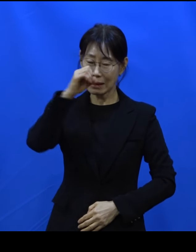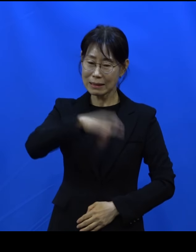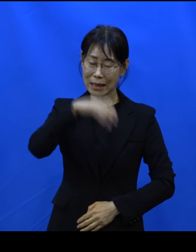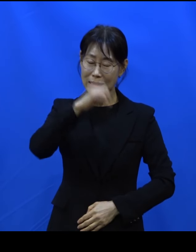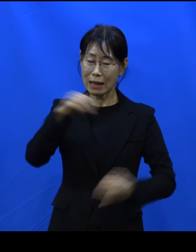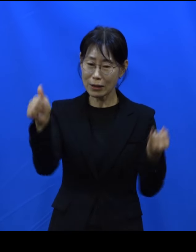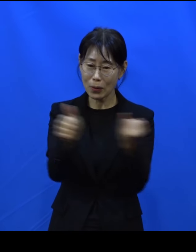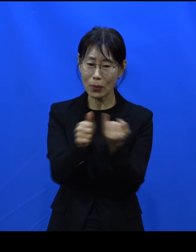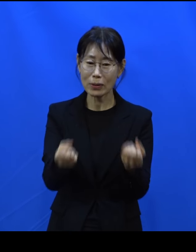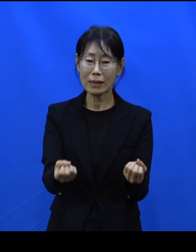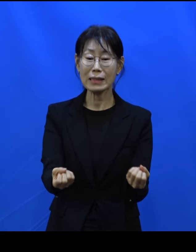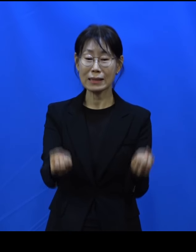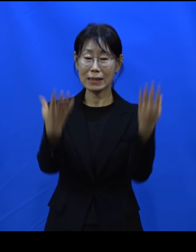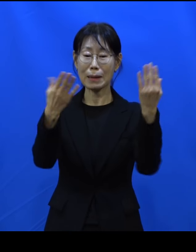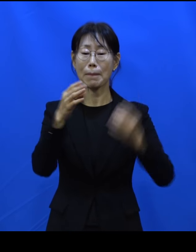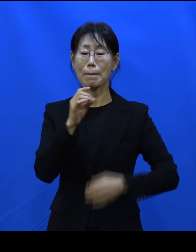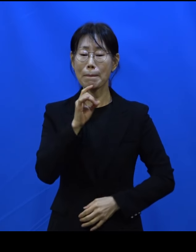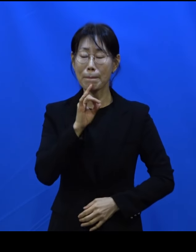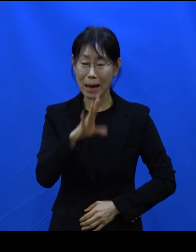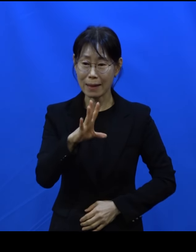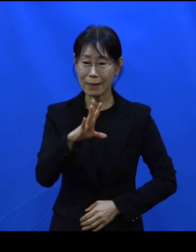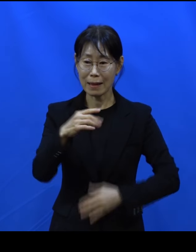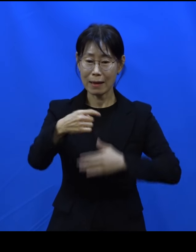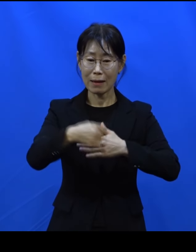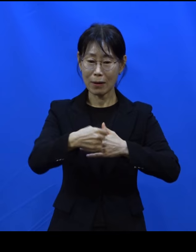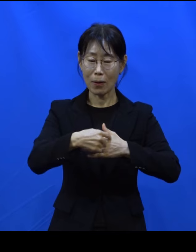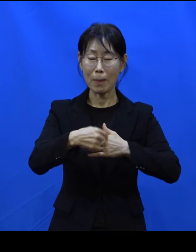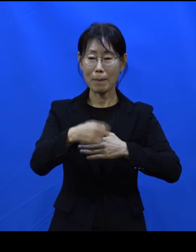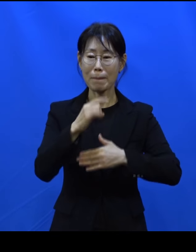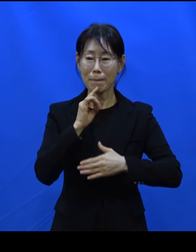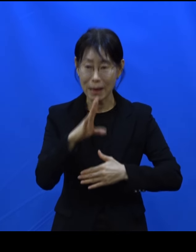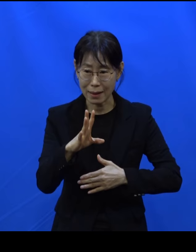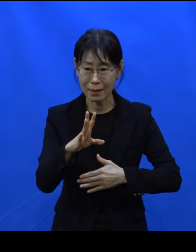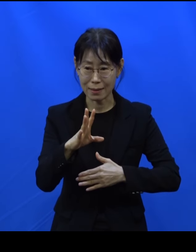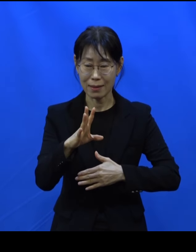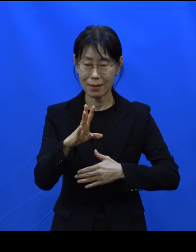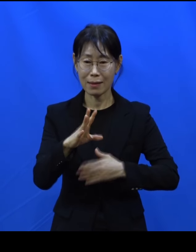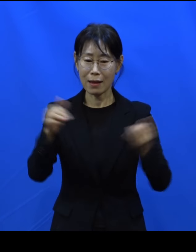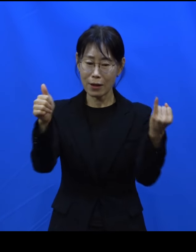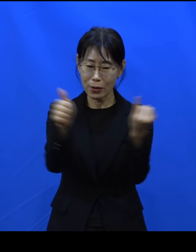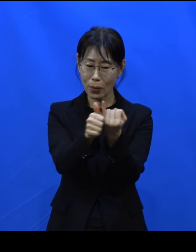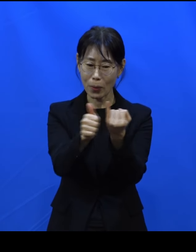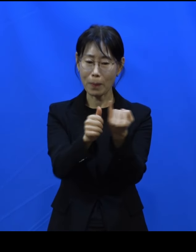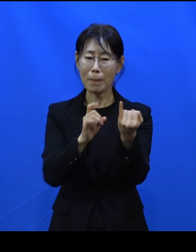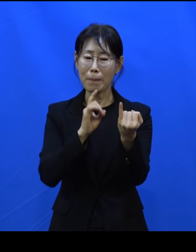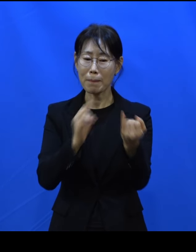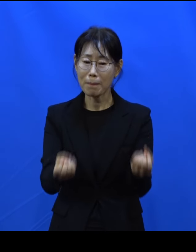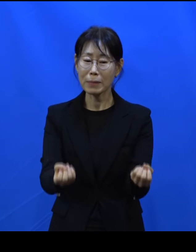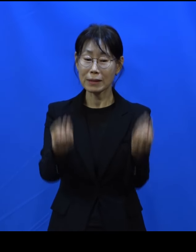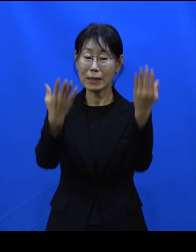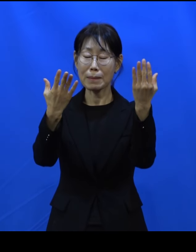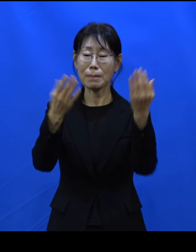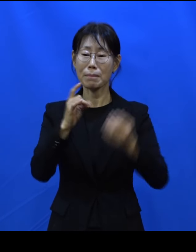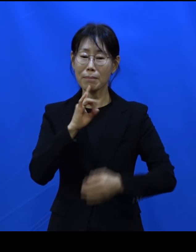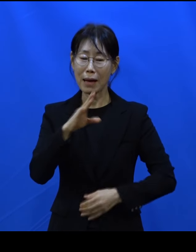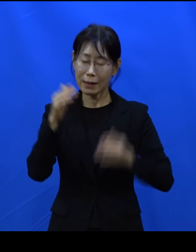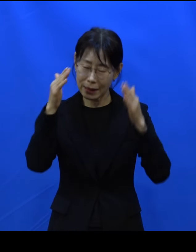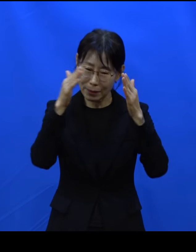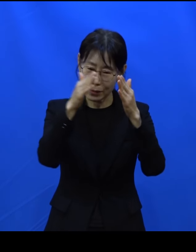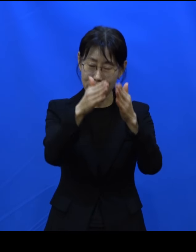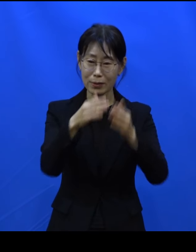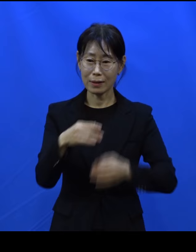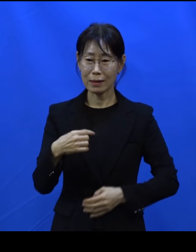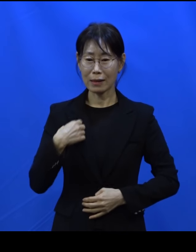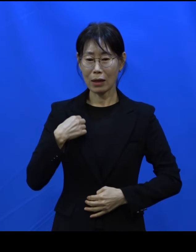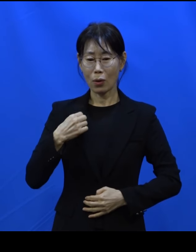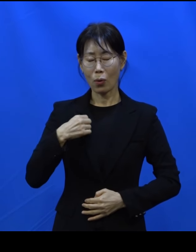이제 거기에 매는데 너무 결혼 그것만 이제 너무 관심을 가지고